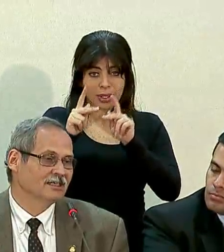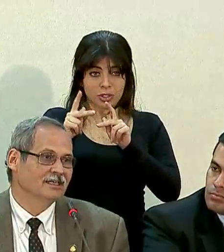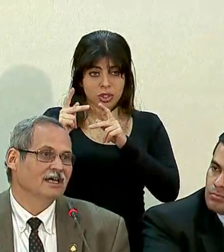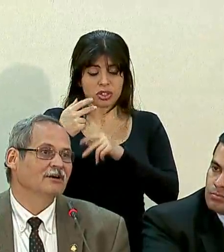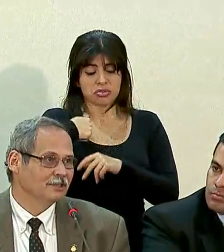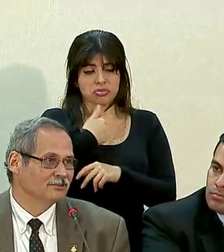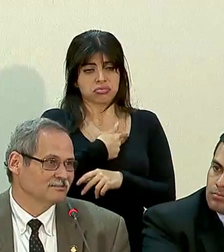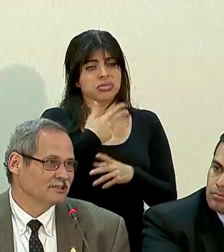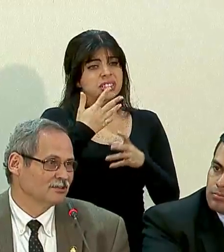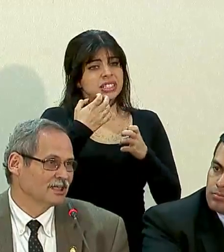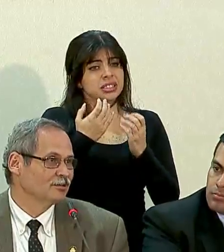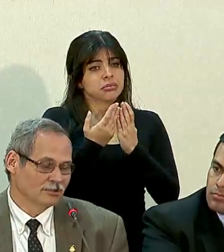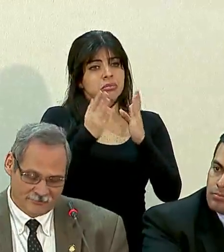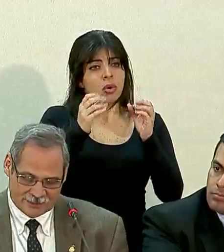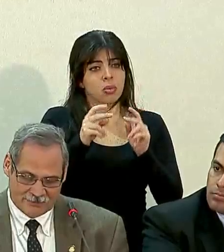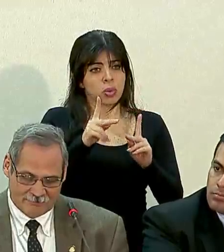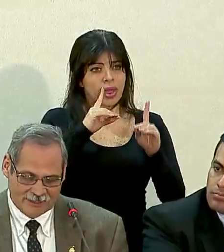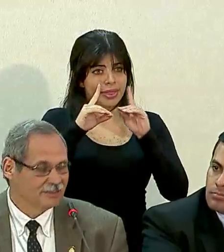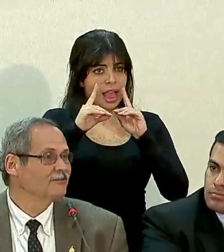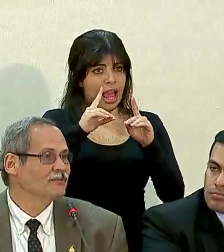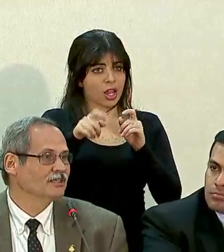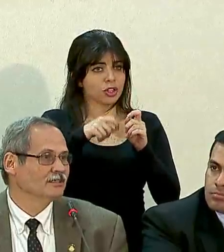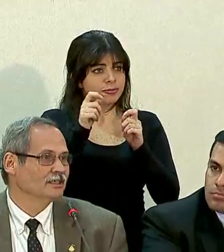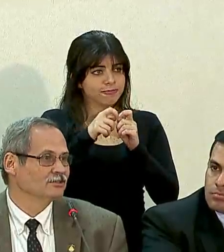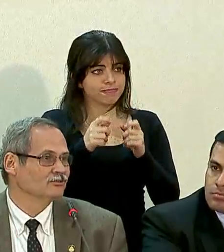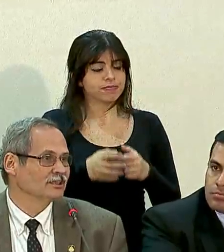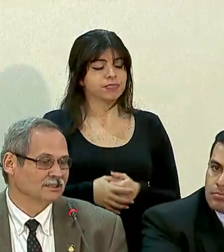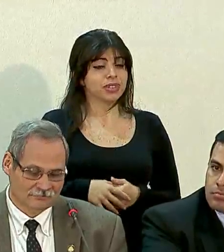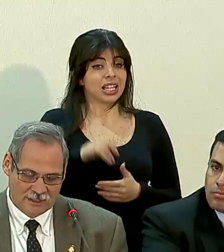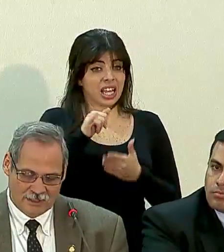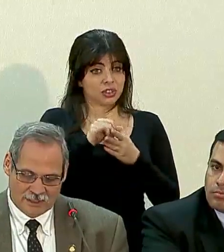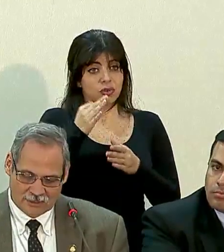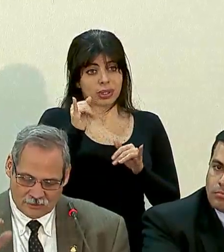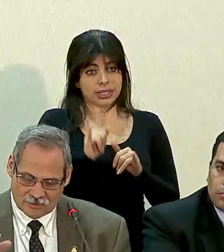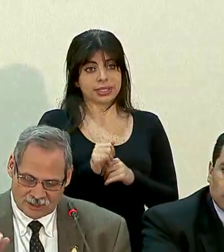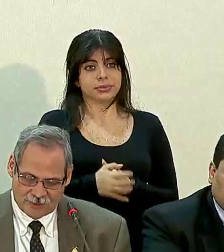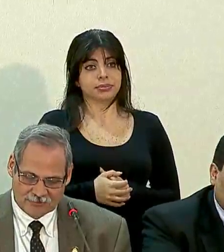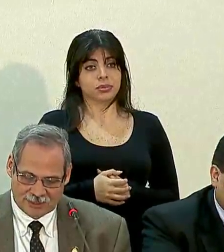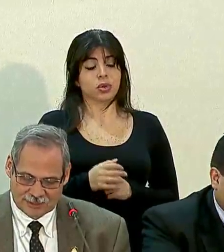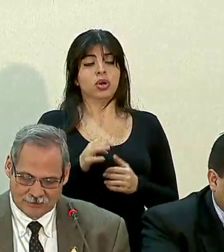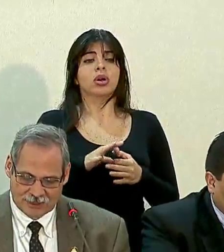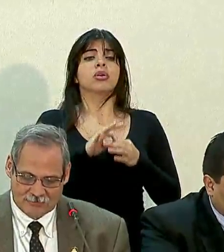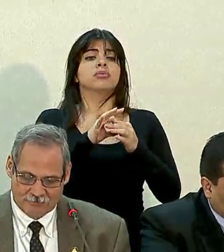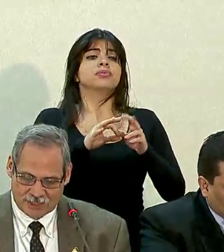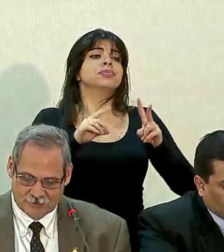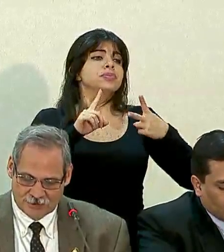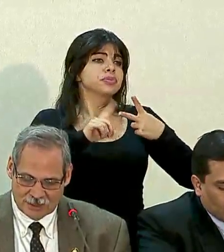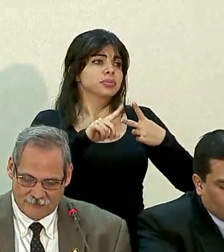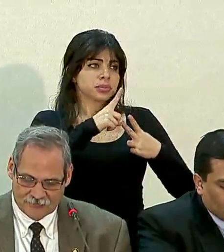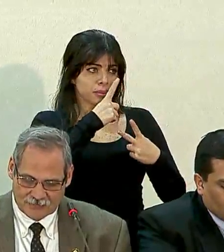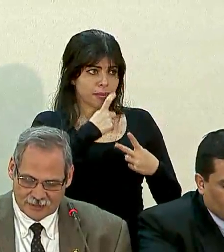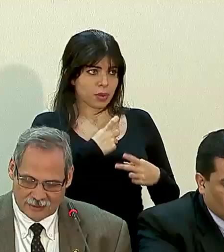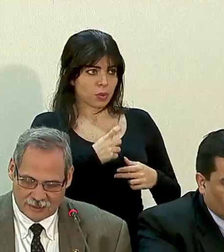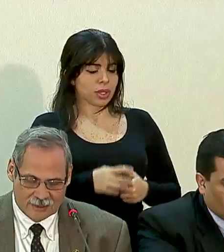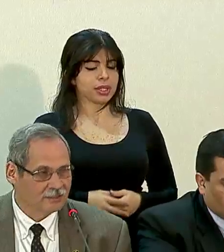bien abrir un espacio de diálogo. Efectivamente, eso fue así. Con respecto a la segunda